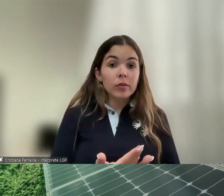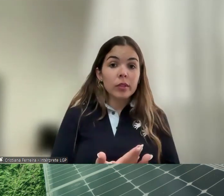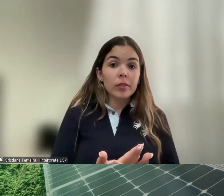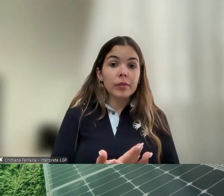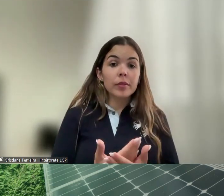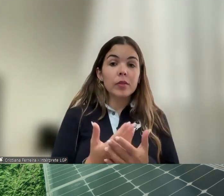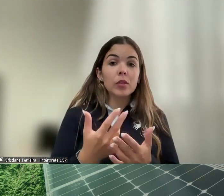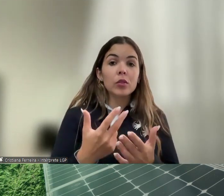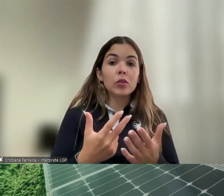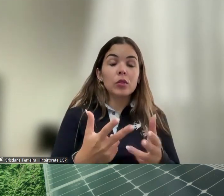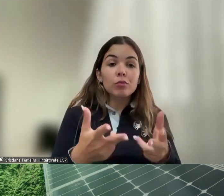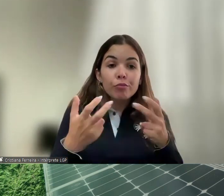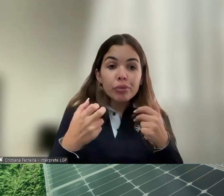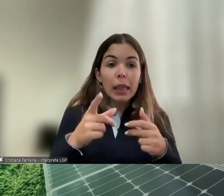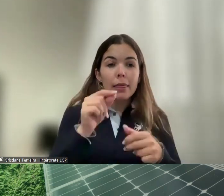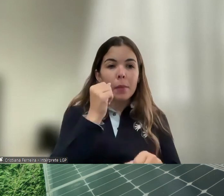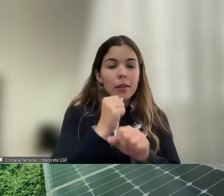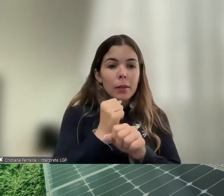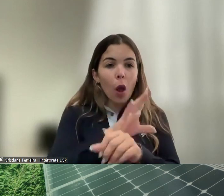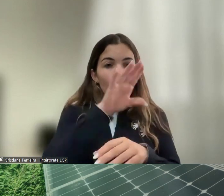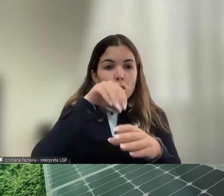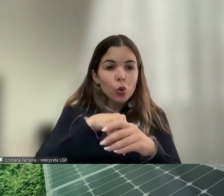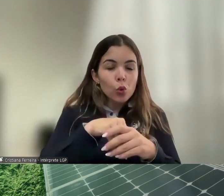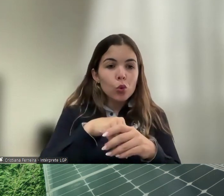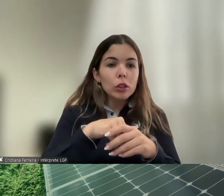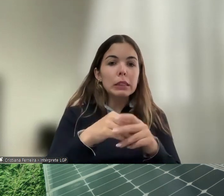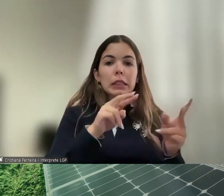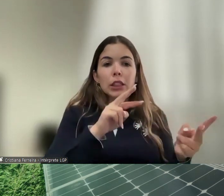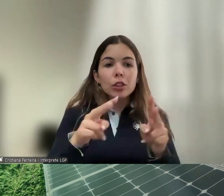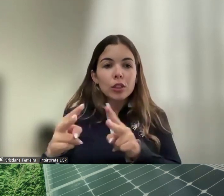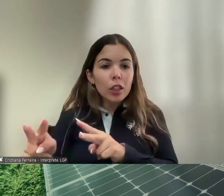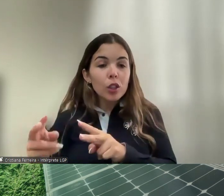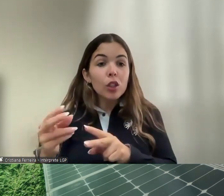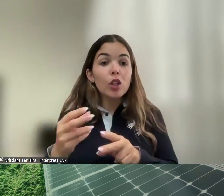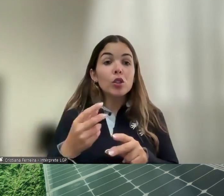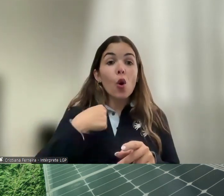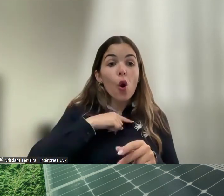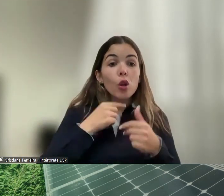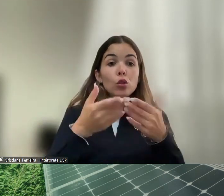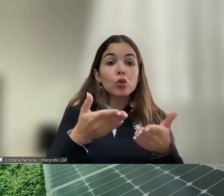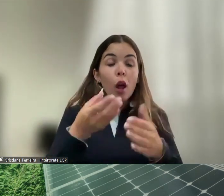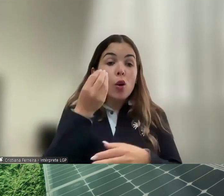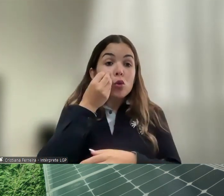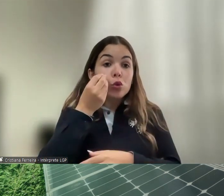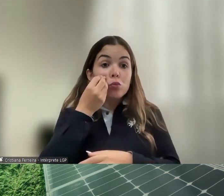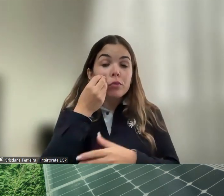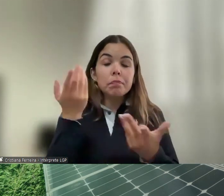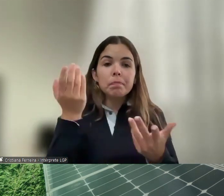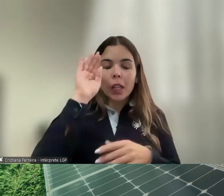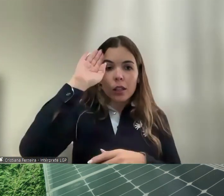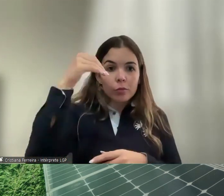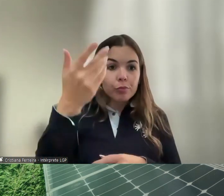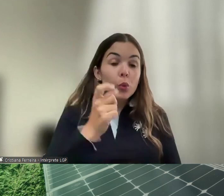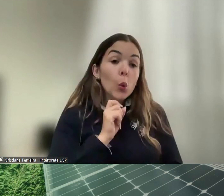para trabalho, nós incluirmos qual era o ponto da estratégia para que estávamos a contribuir. Possivelmente, no futuro,